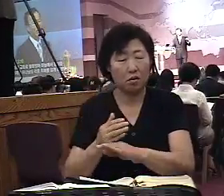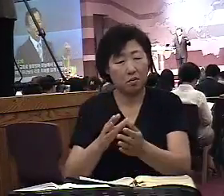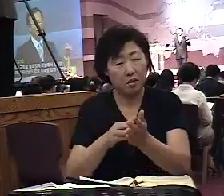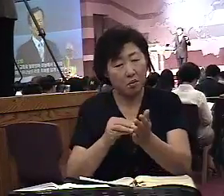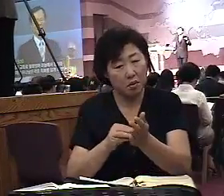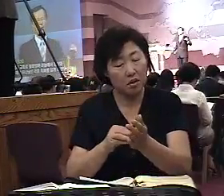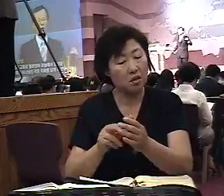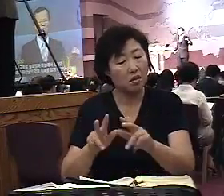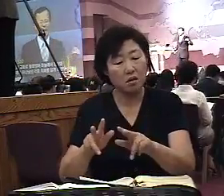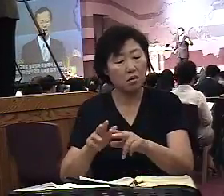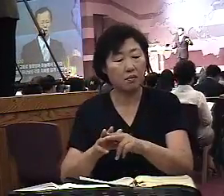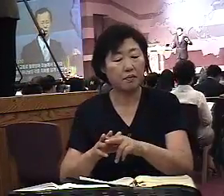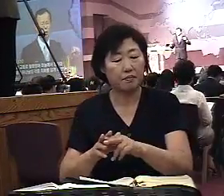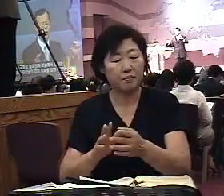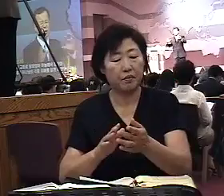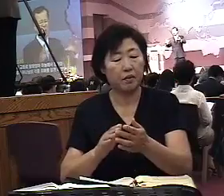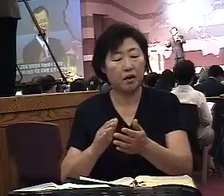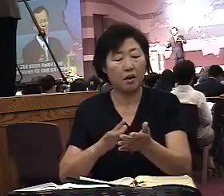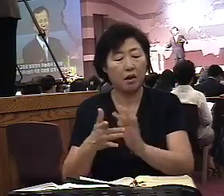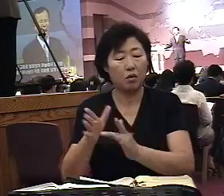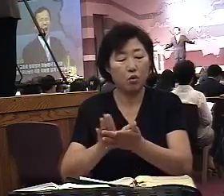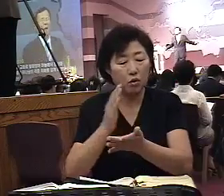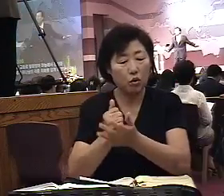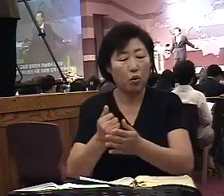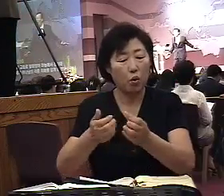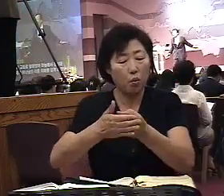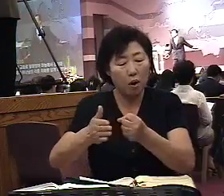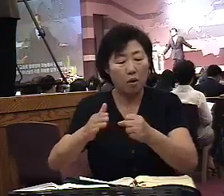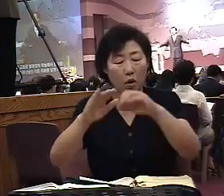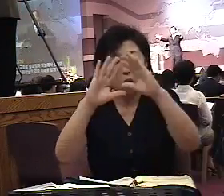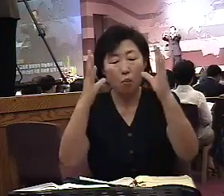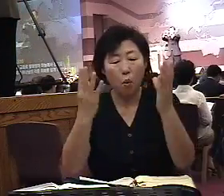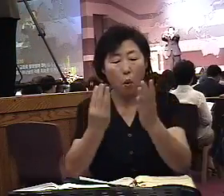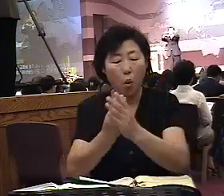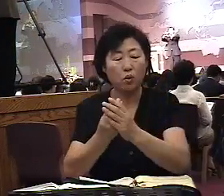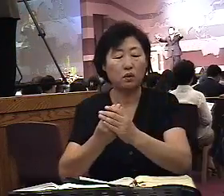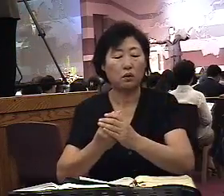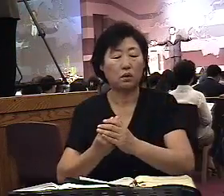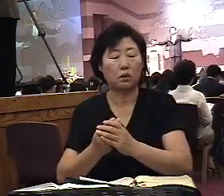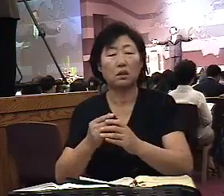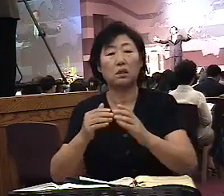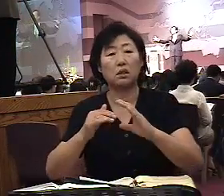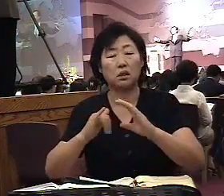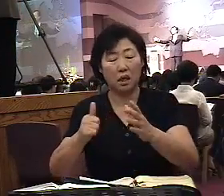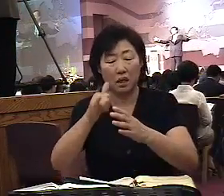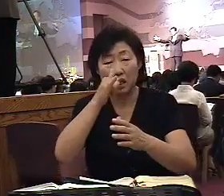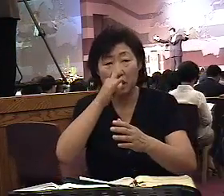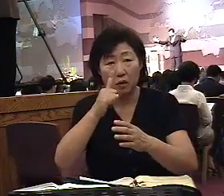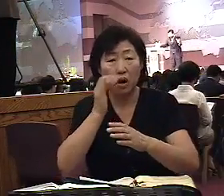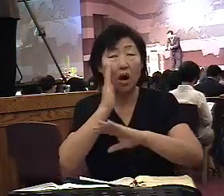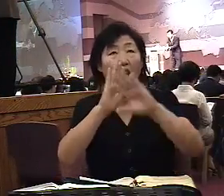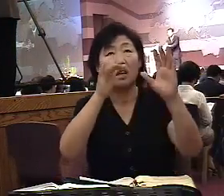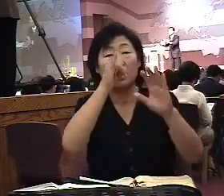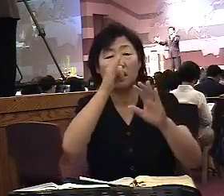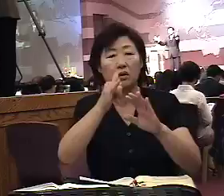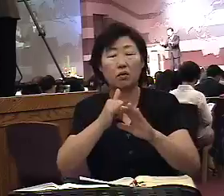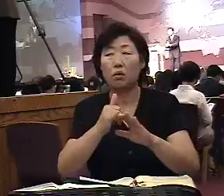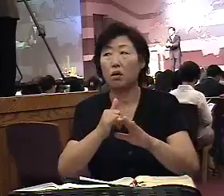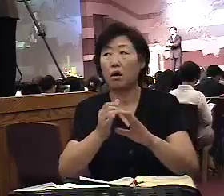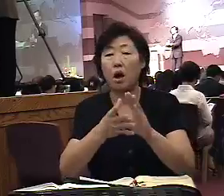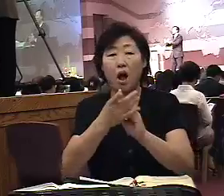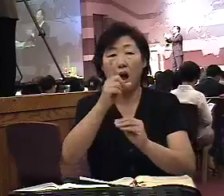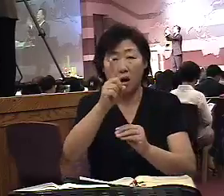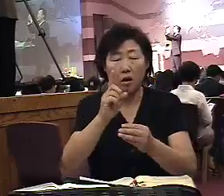비밀이었습니다. 전에는 하나님께서 예수 그리스도로 말미암아 모든 이 세상에 있는 것과 하늘에 있는 것을 하나로